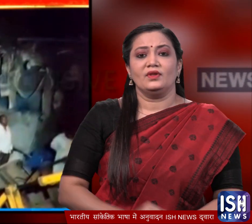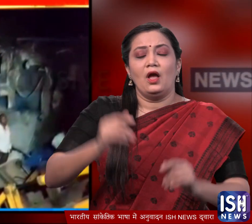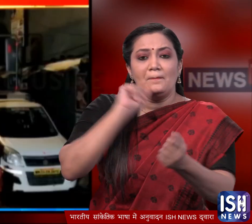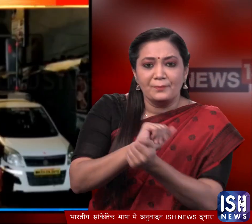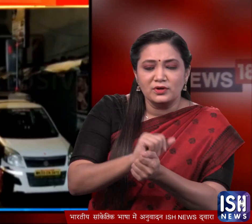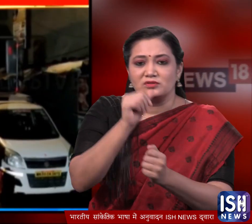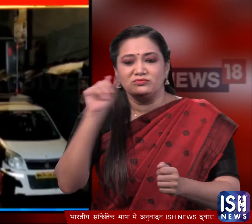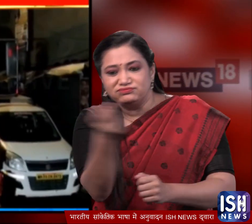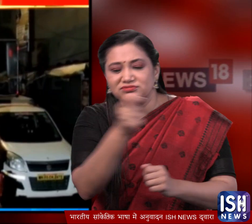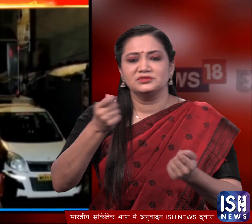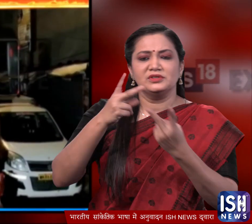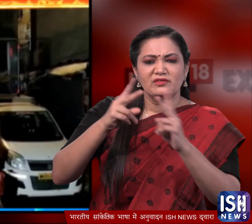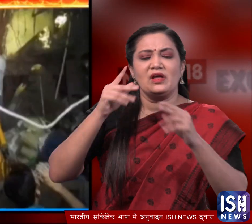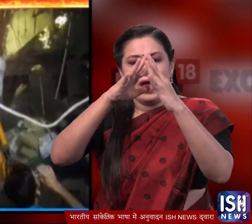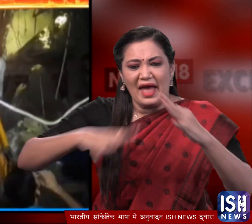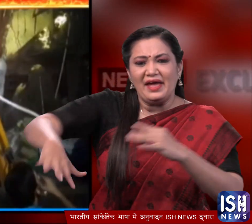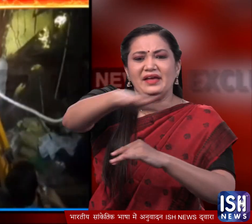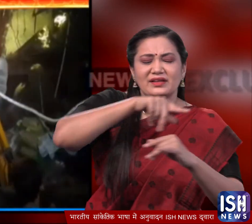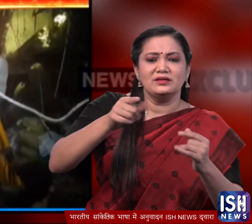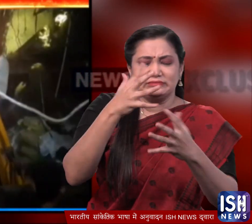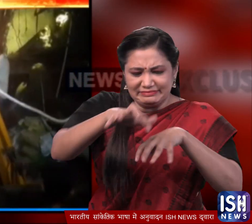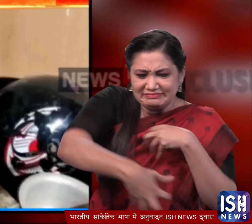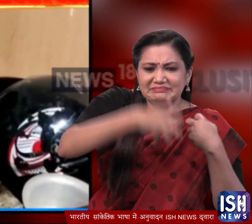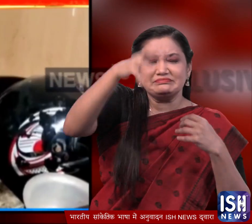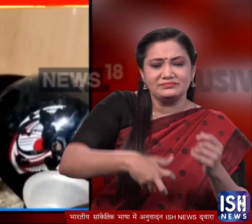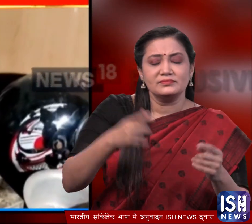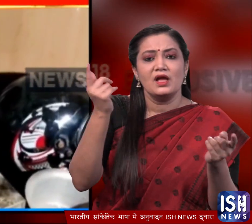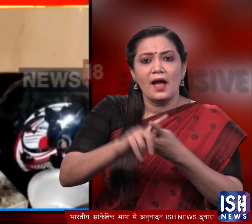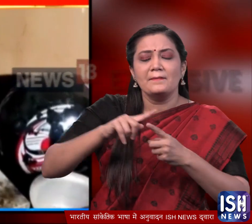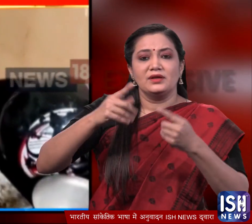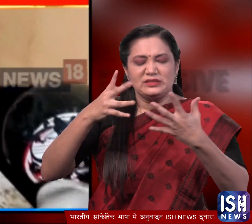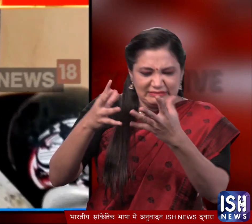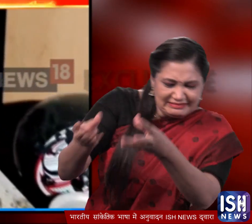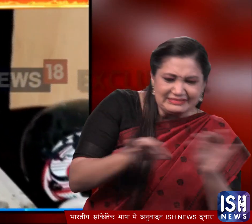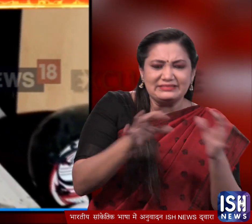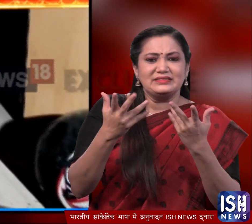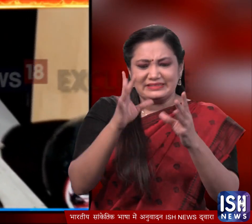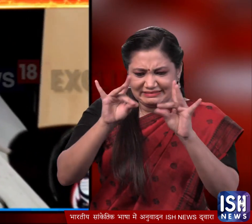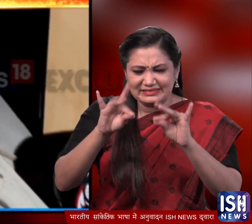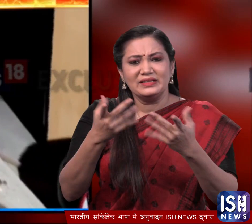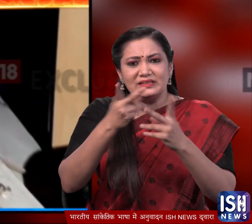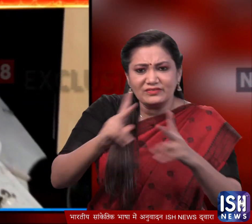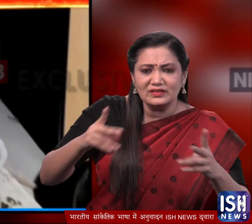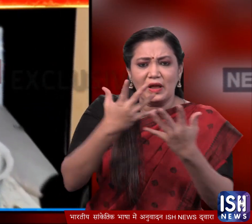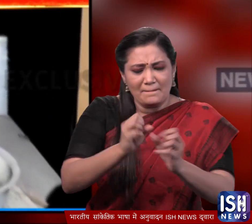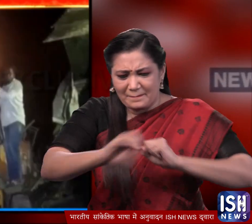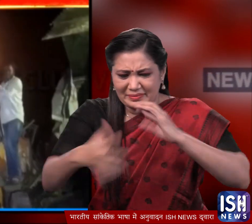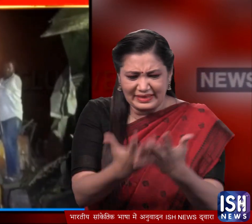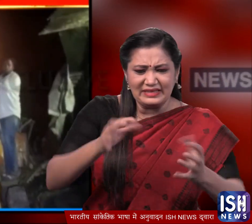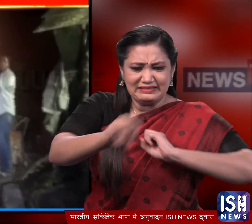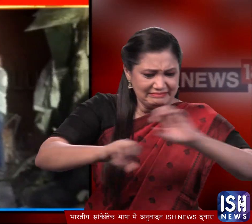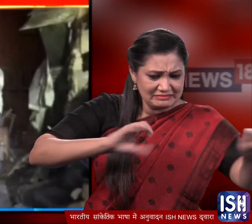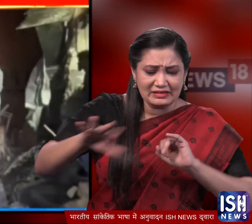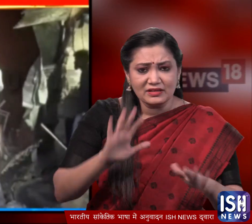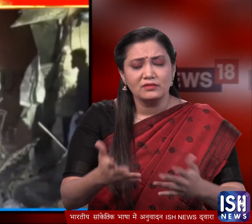पहुंची पुलिस और दमकल के कर्मचारी हादसे वाली जगह से मलबा हटाते दिखे। इस दौरान उन्हें हादसे की चपेट में आए मकानों के अंदर कई चीजें बिखरी दिखी,